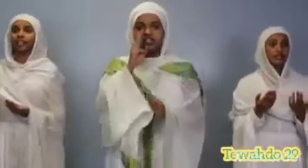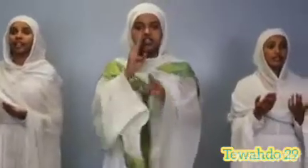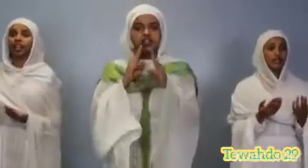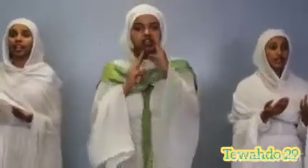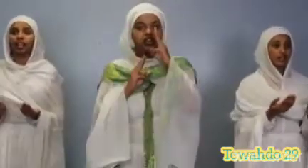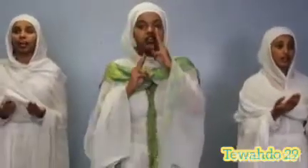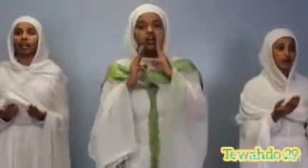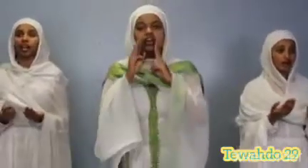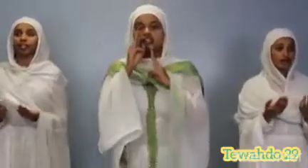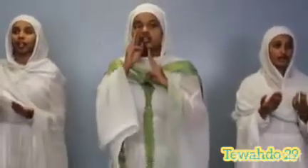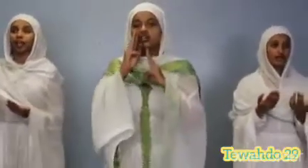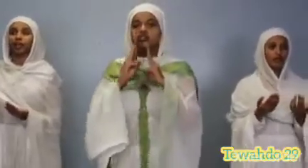ማዕጠን